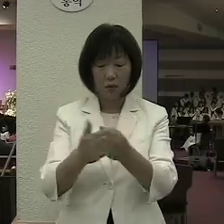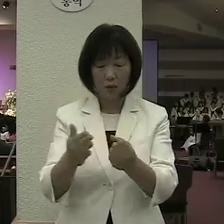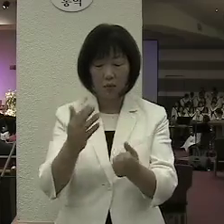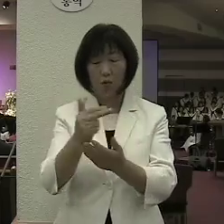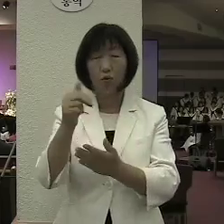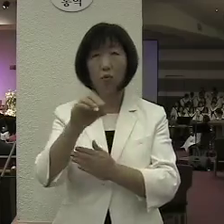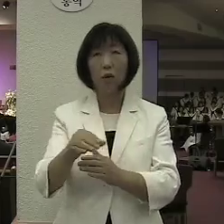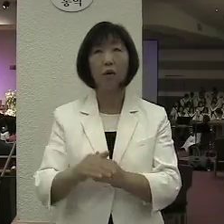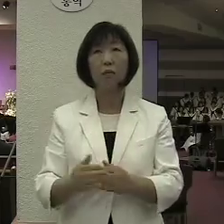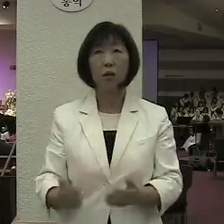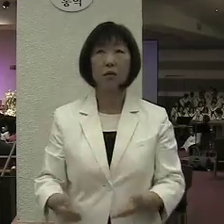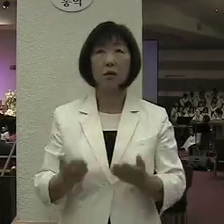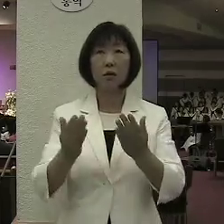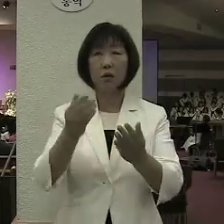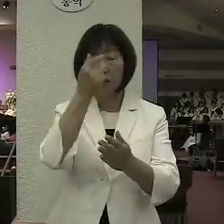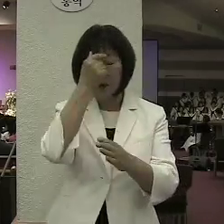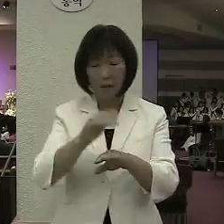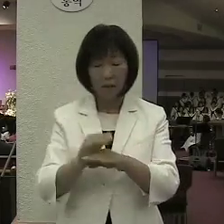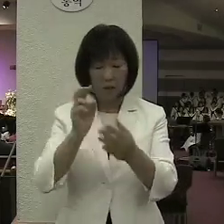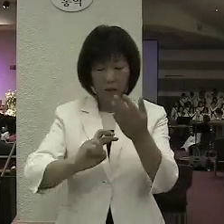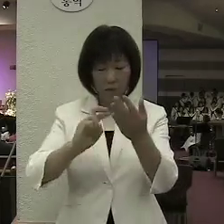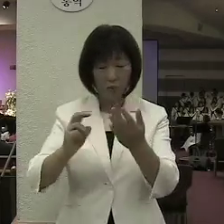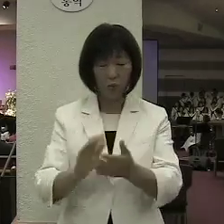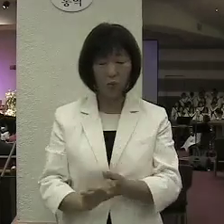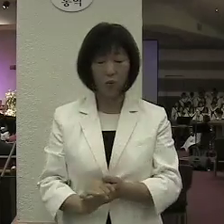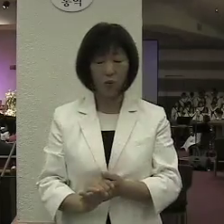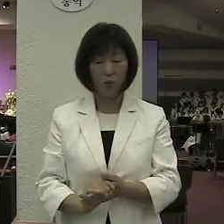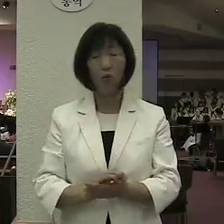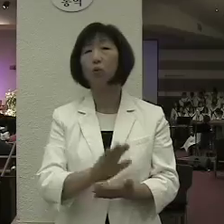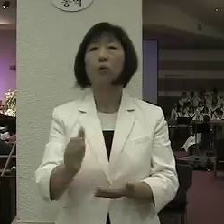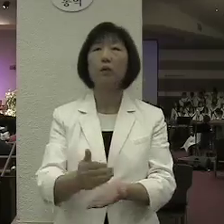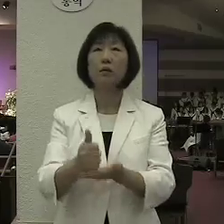우리의 예배가 헛될 것입니다. 그러나 우리 주님은